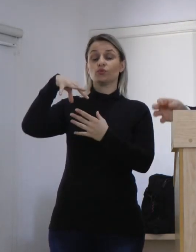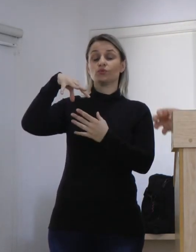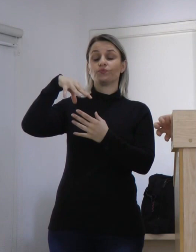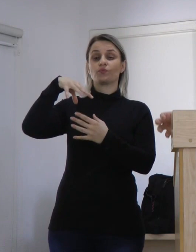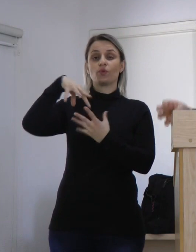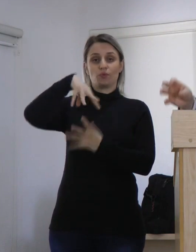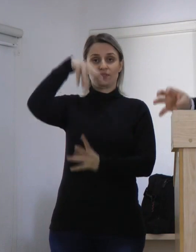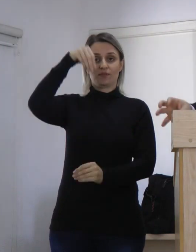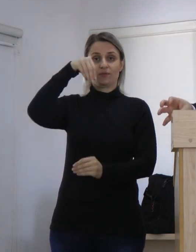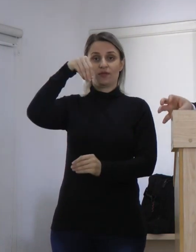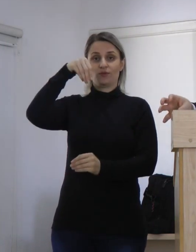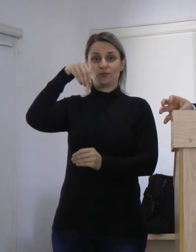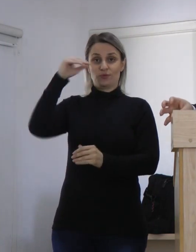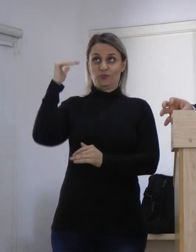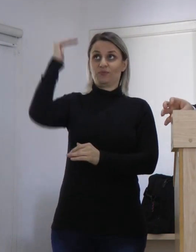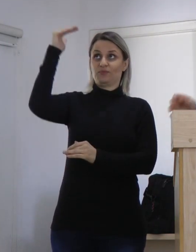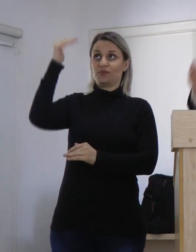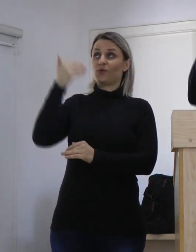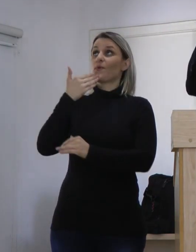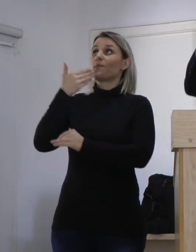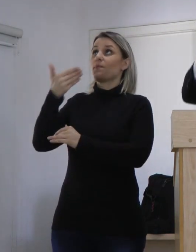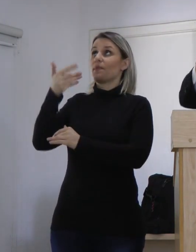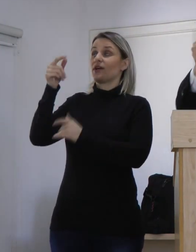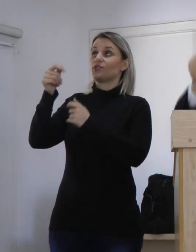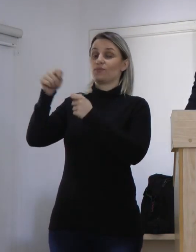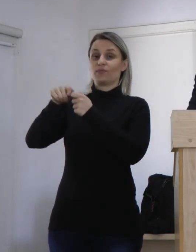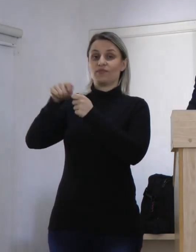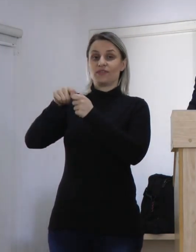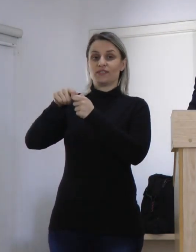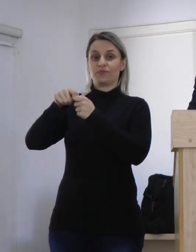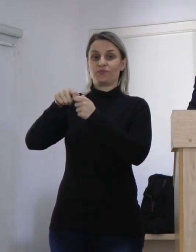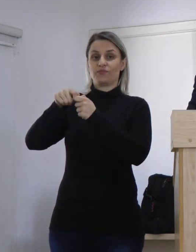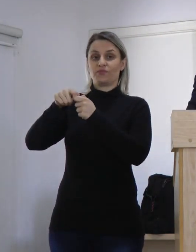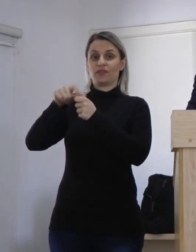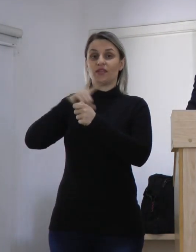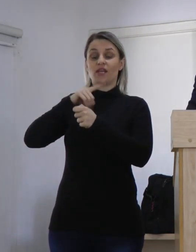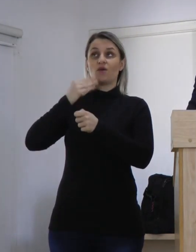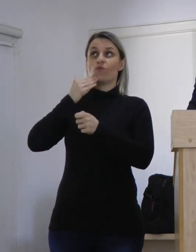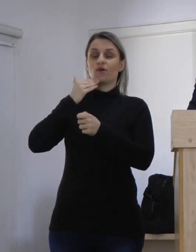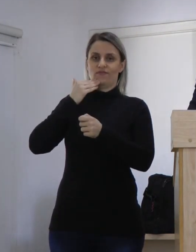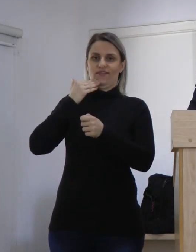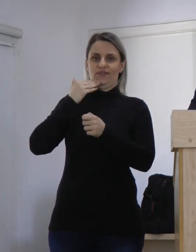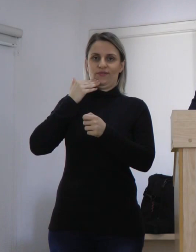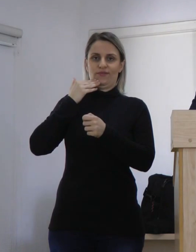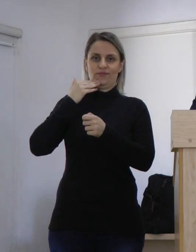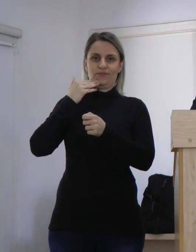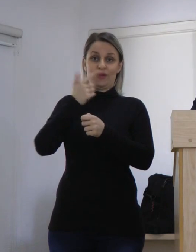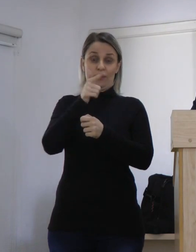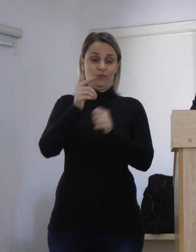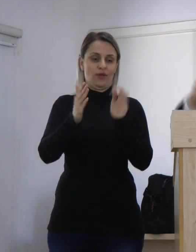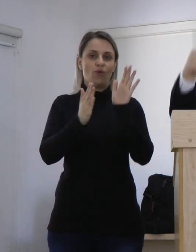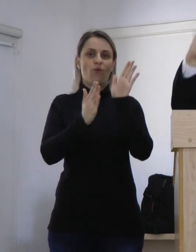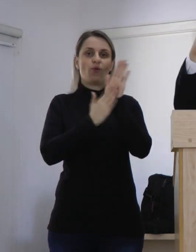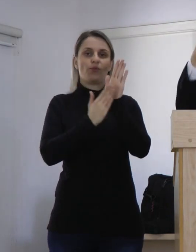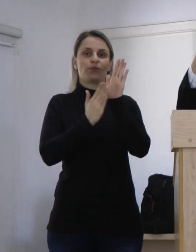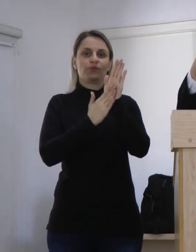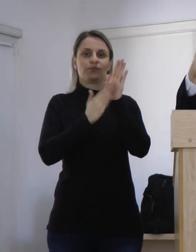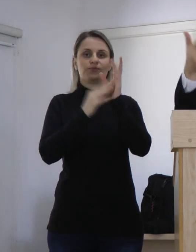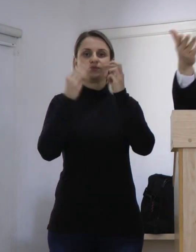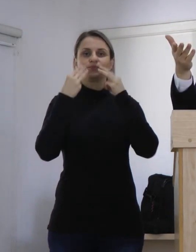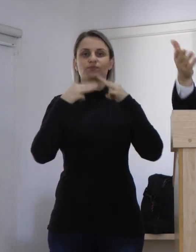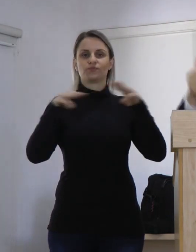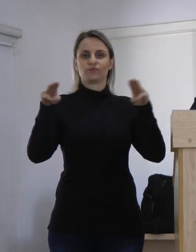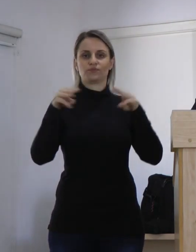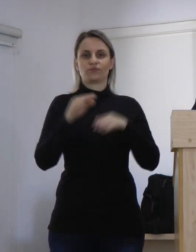de nascença, algum problema, para que isso não comprometa a sua missão. Querem exemplos? Madre Teresa